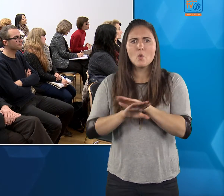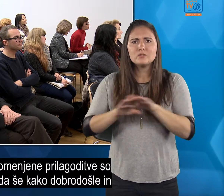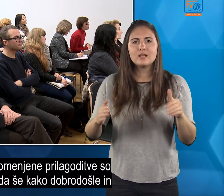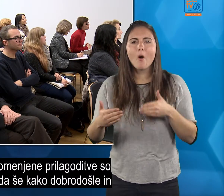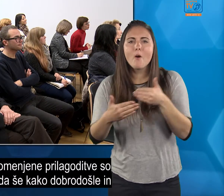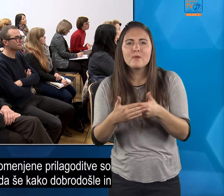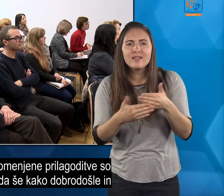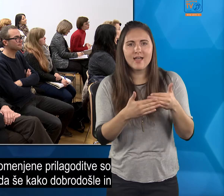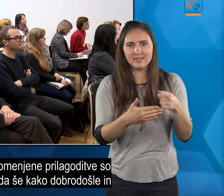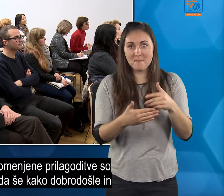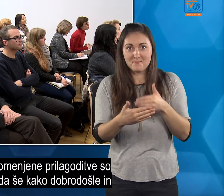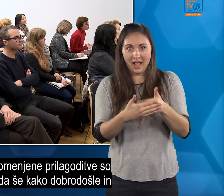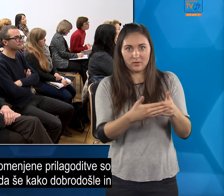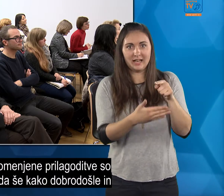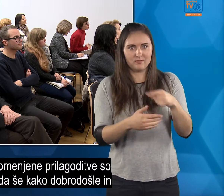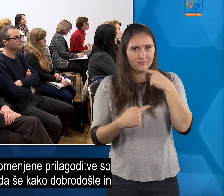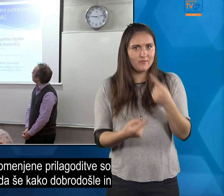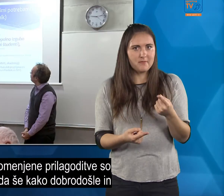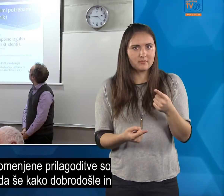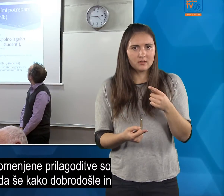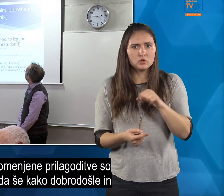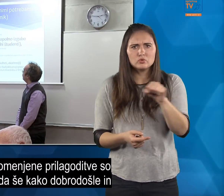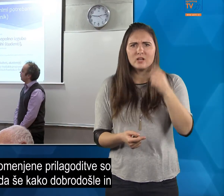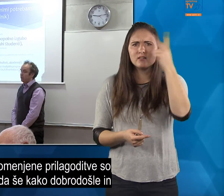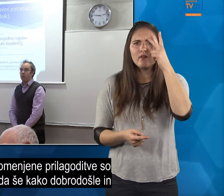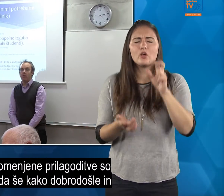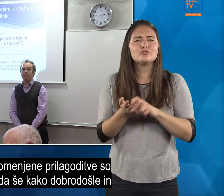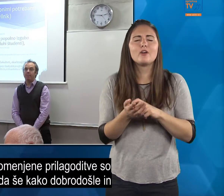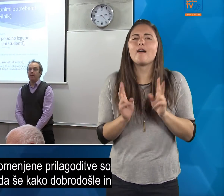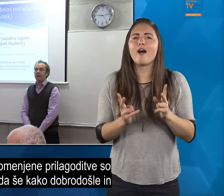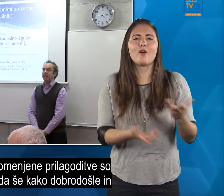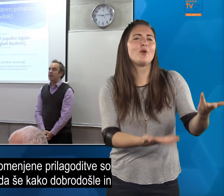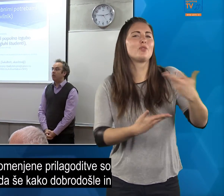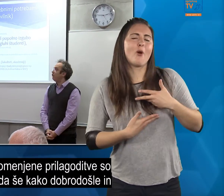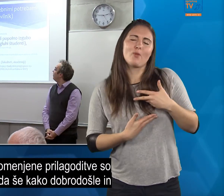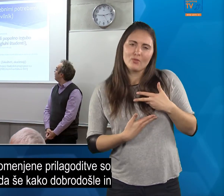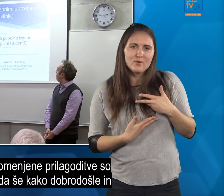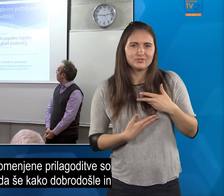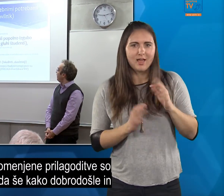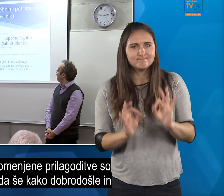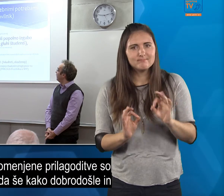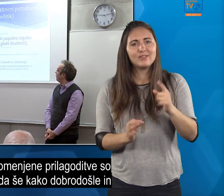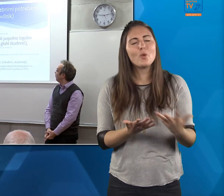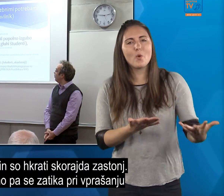Vse omenjene prilagoditve so seveda še kako dobrodošle in koristne in so hkrati skorajda